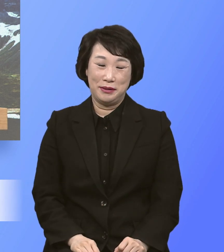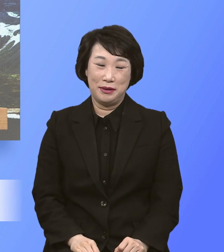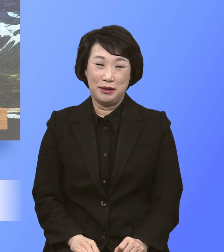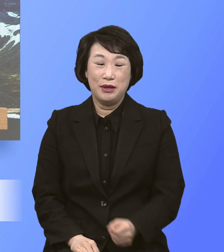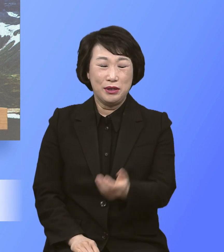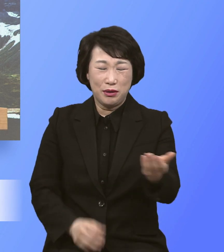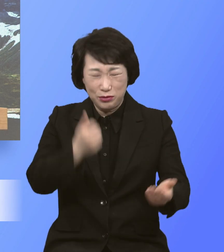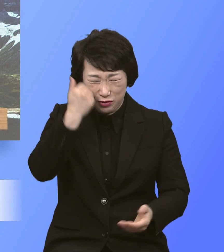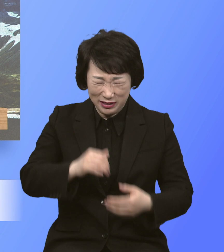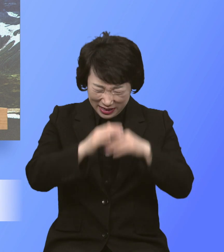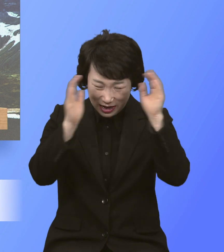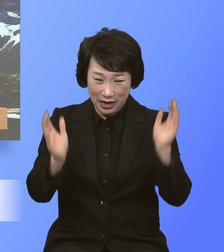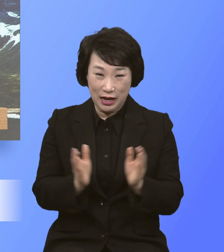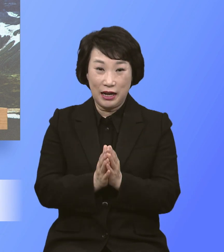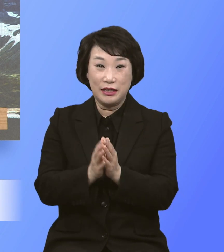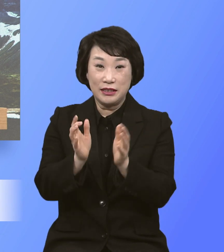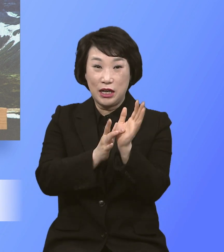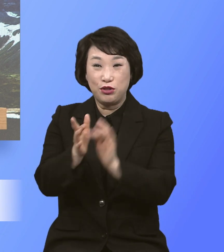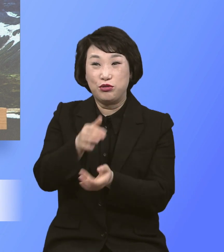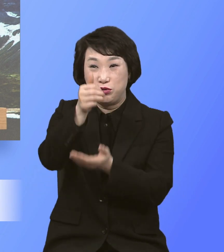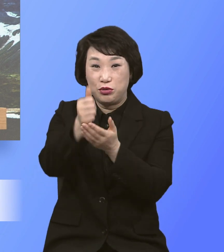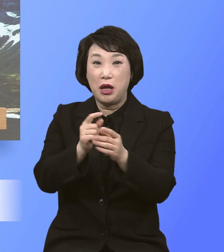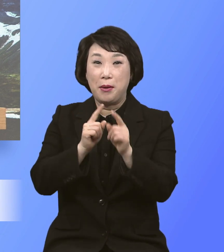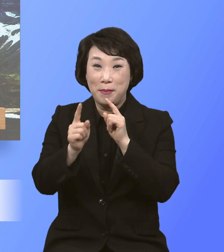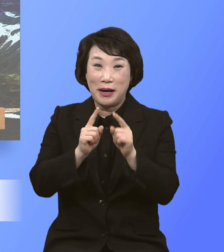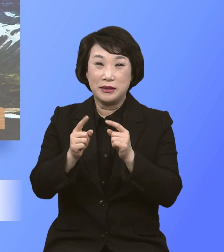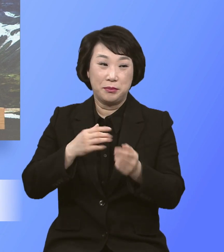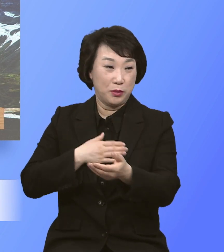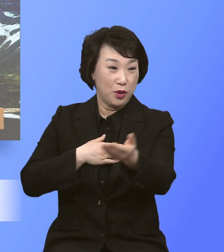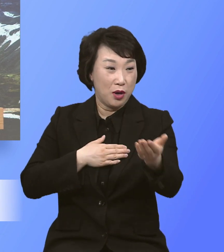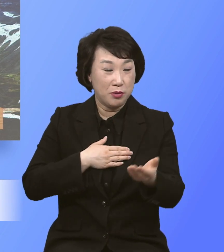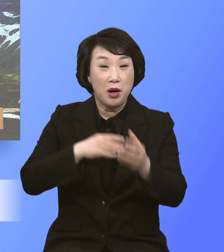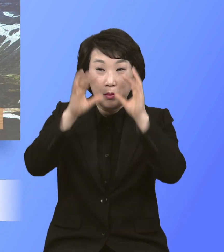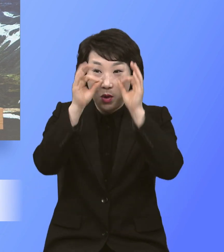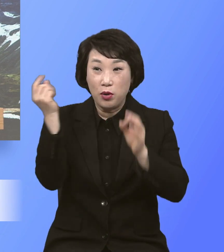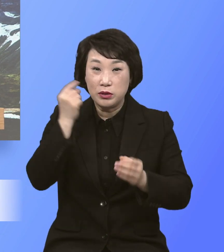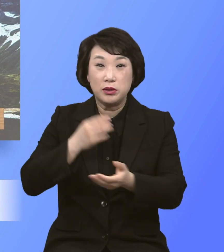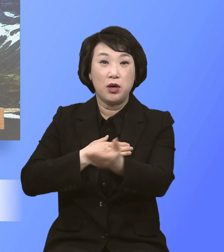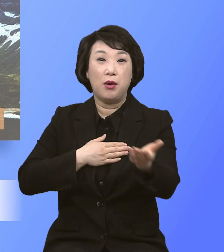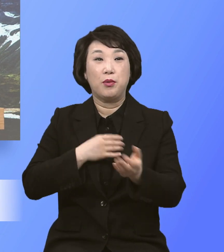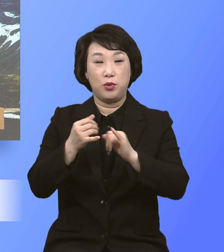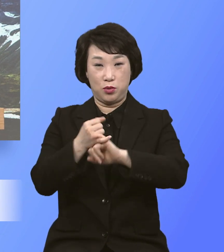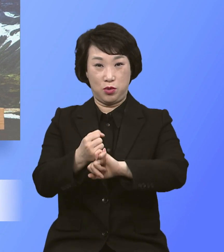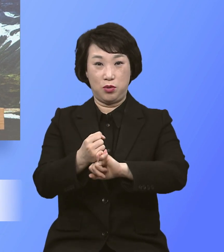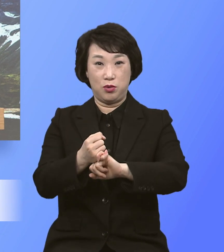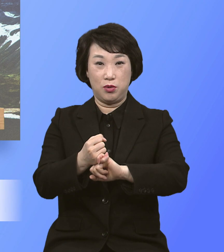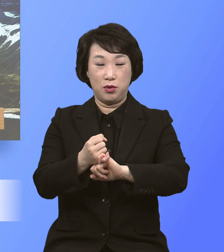그러면 누구든지 예수의 말씀을 듣는 자는 반드시